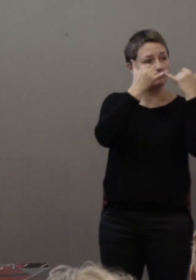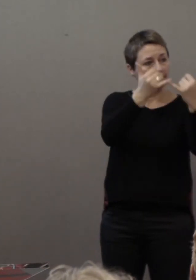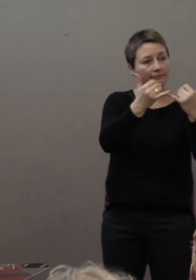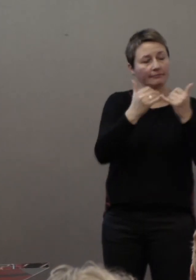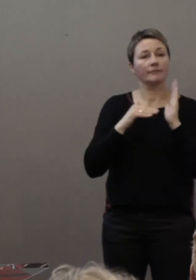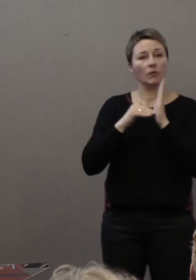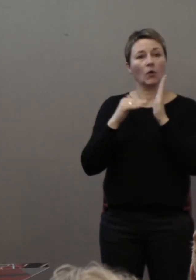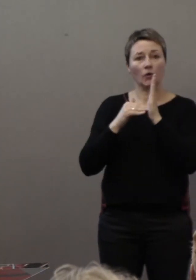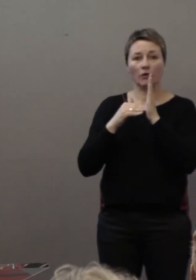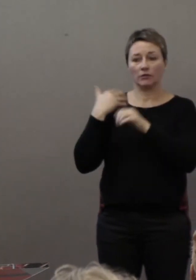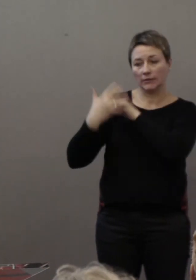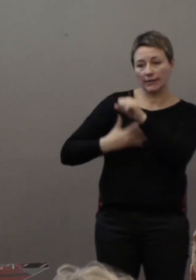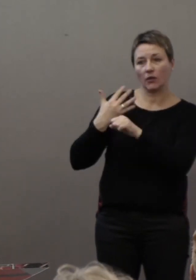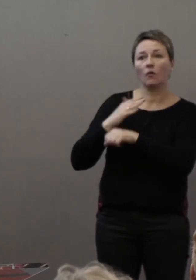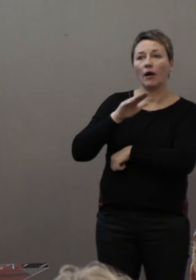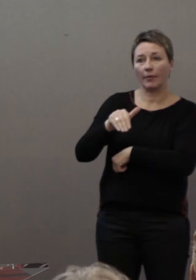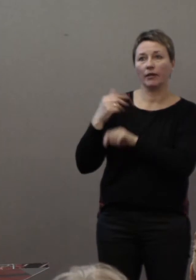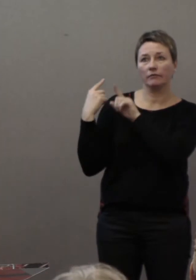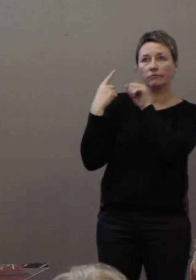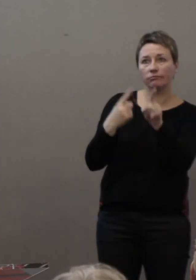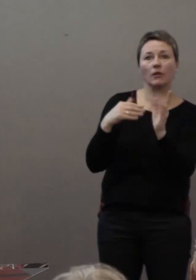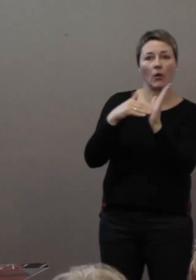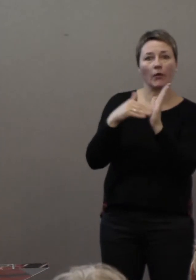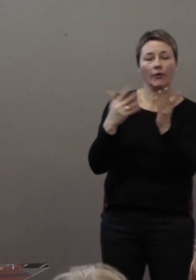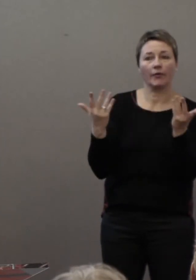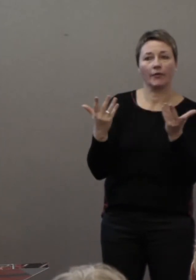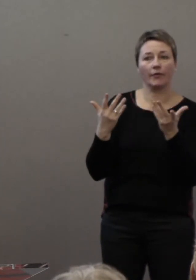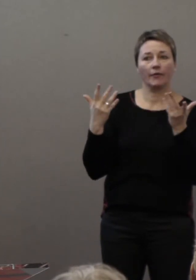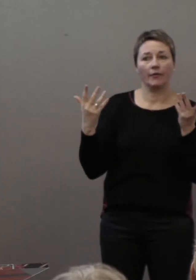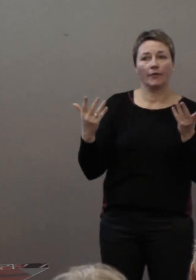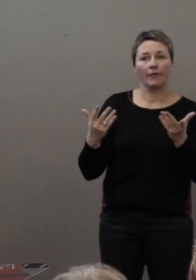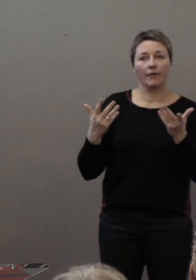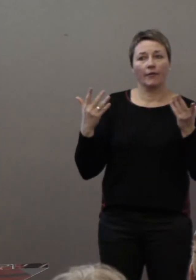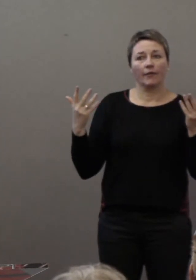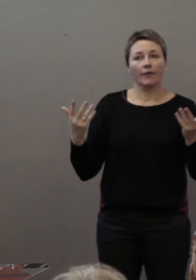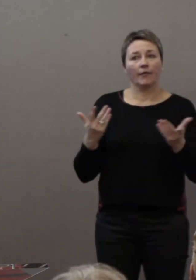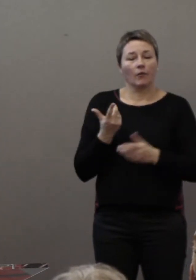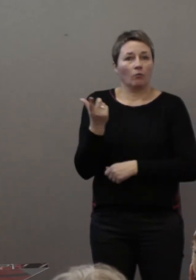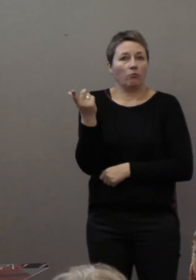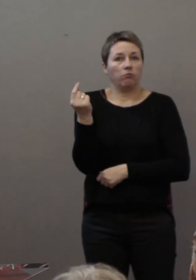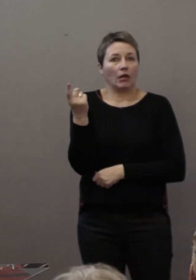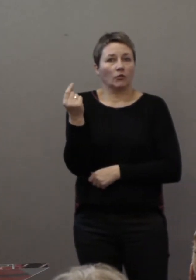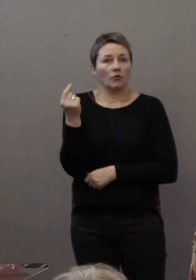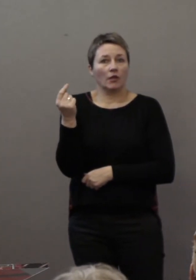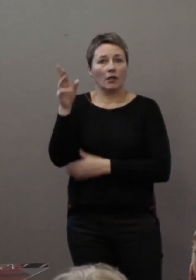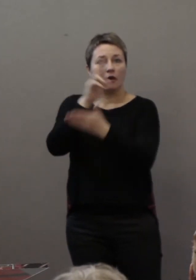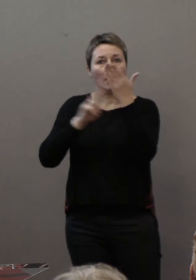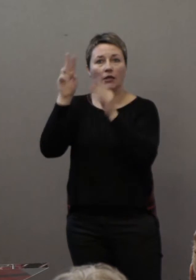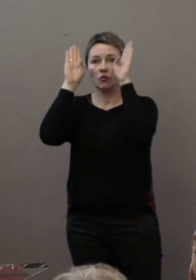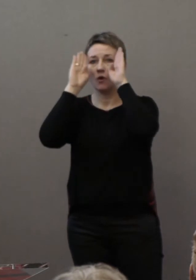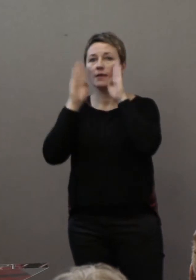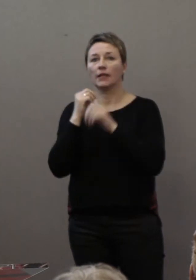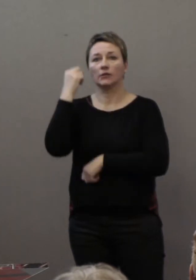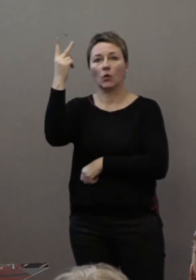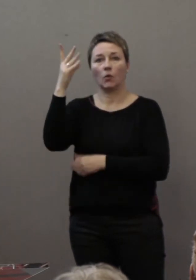sommes encore. Et je dirais que nous y sommes partenaires pour l'Alsace, pour les deux départements